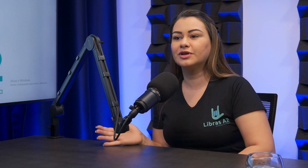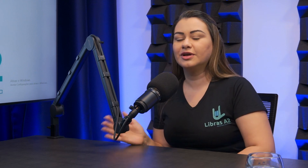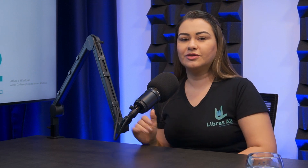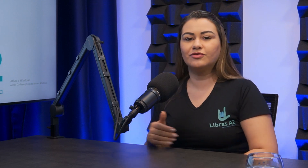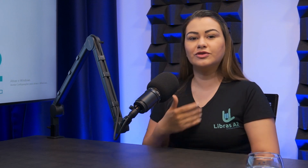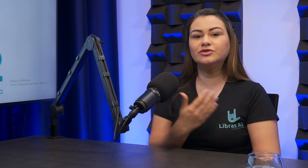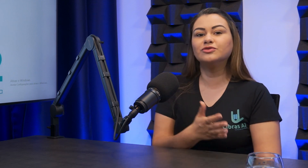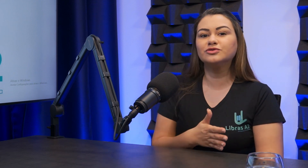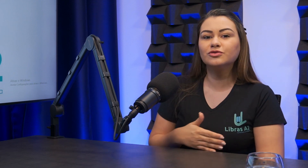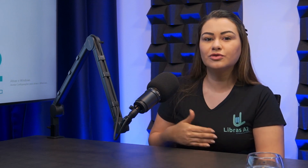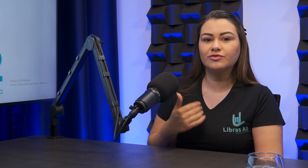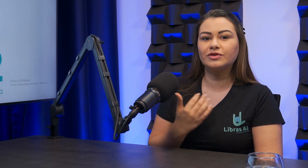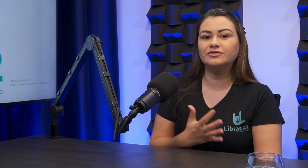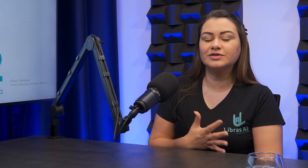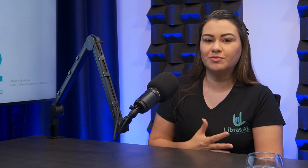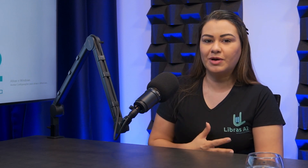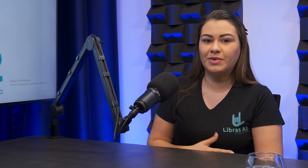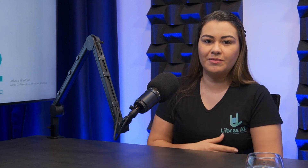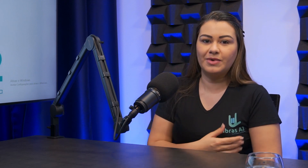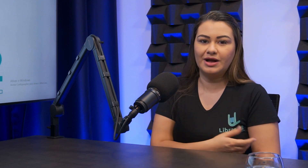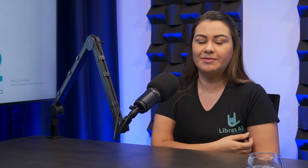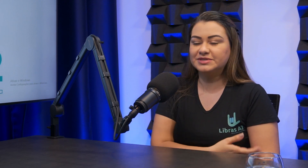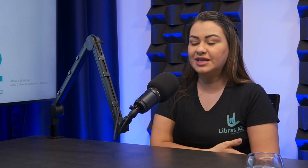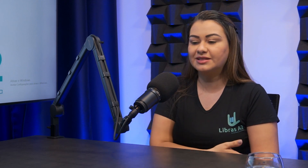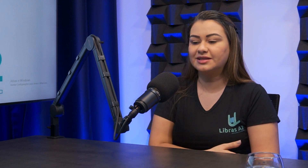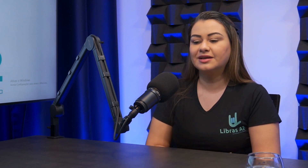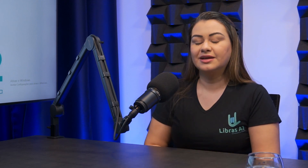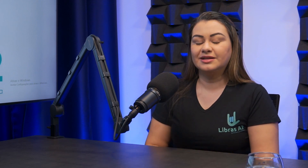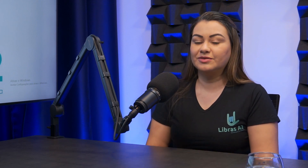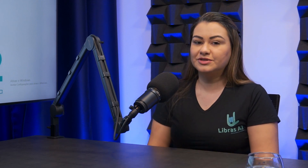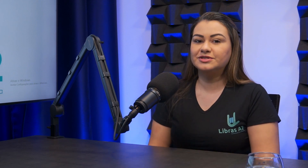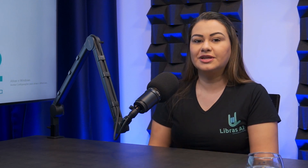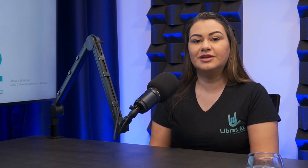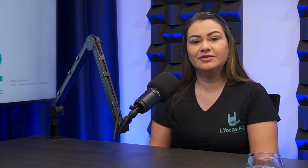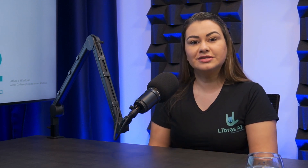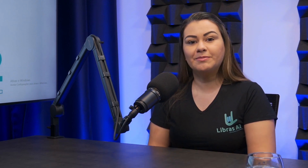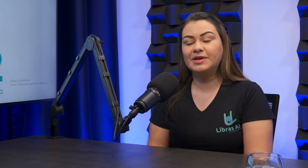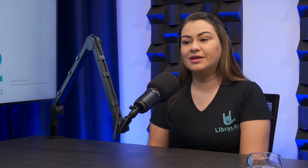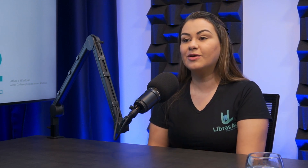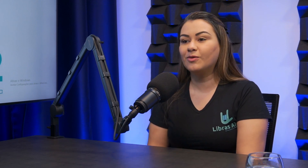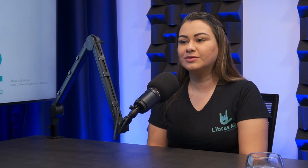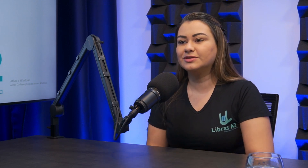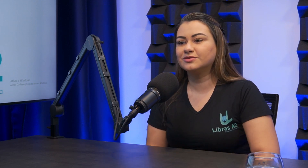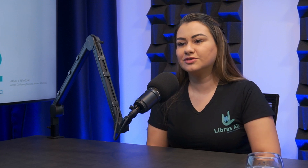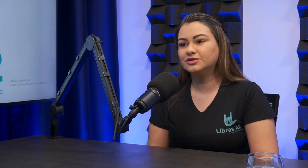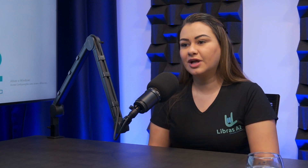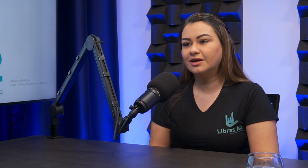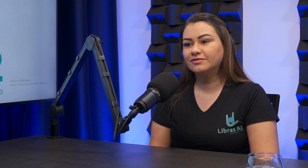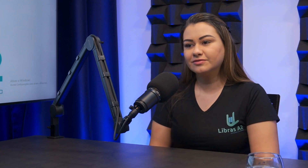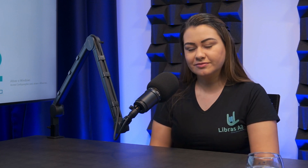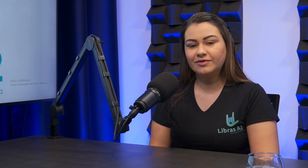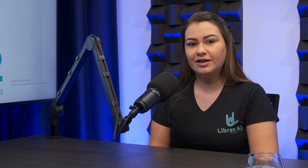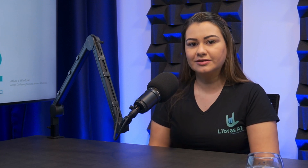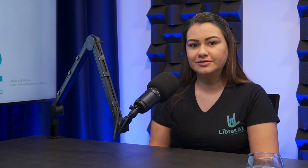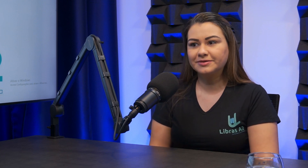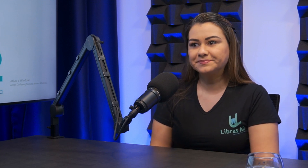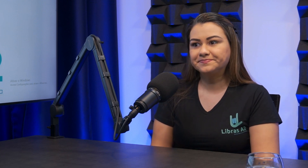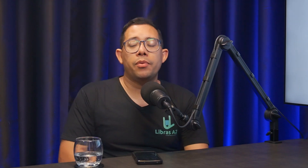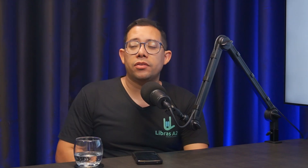Tô falando de costura? Tô falando de fazer uma camiseta? Então, a gente tem que saber que contexto a gente tá falando, né? Por isso que